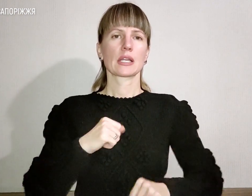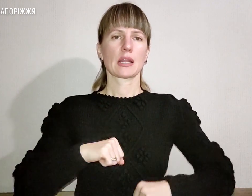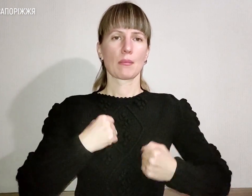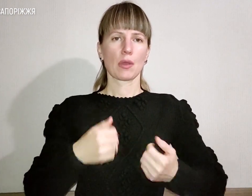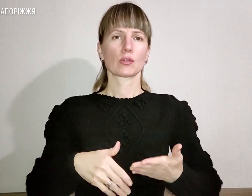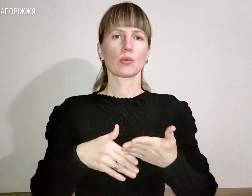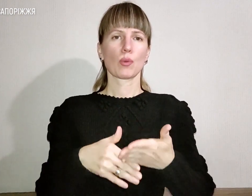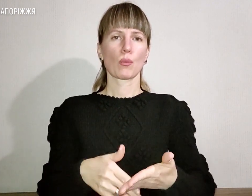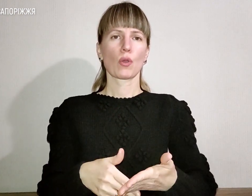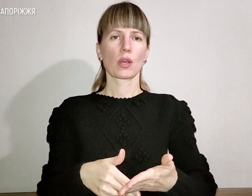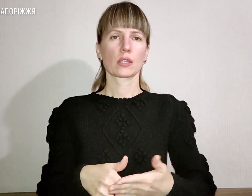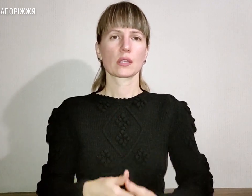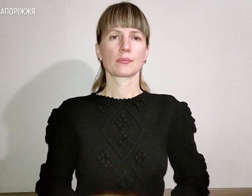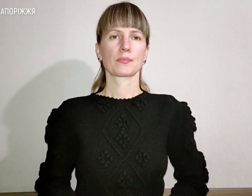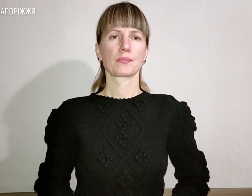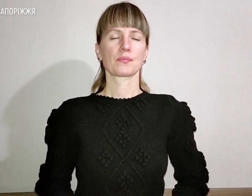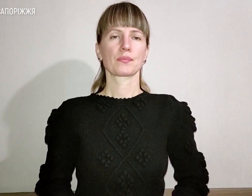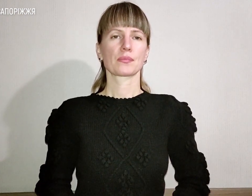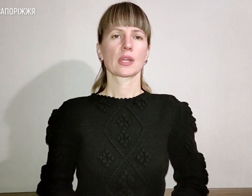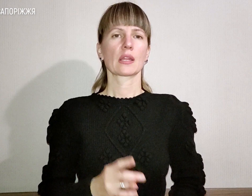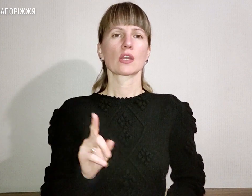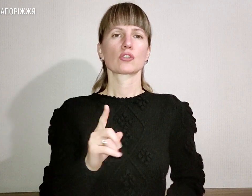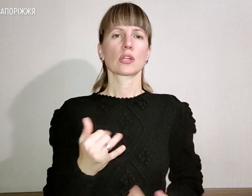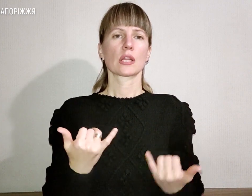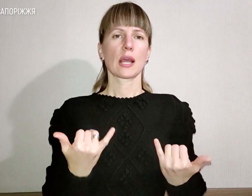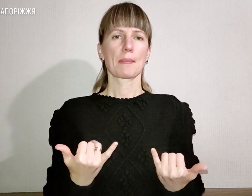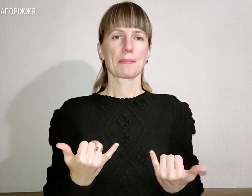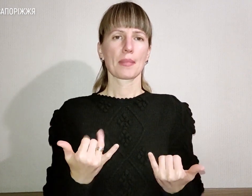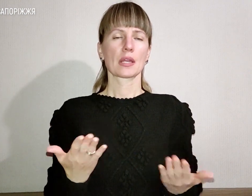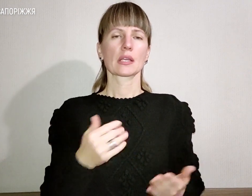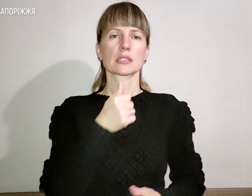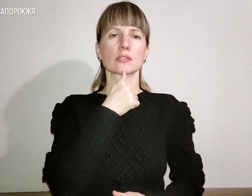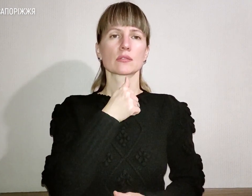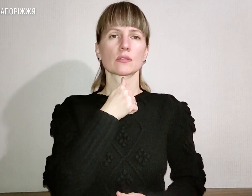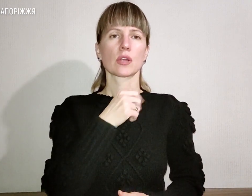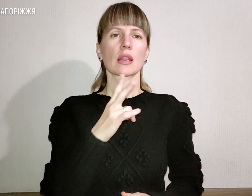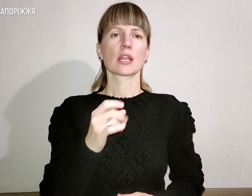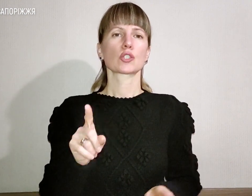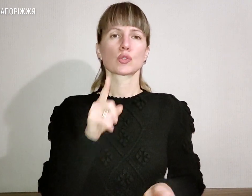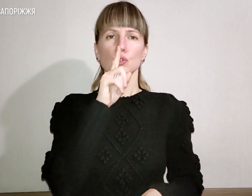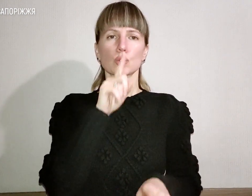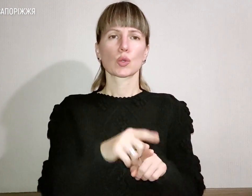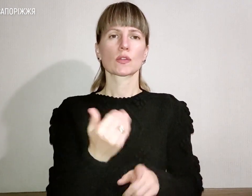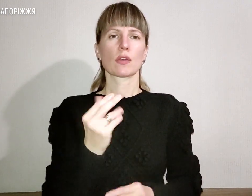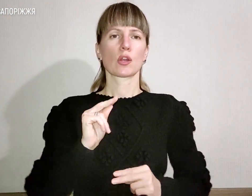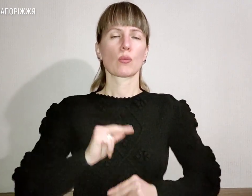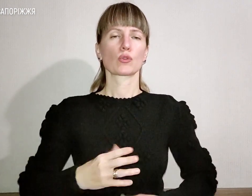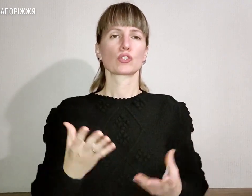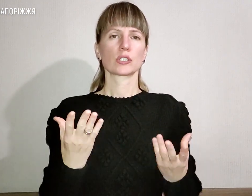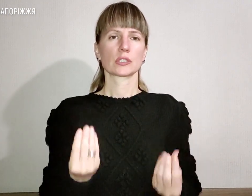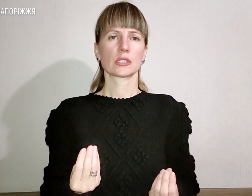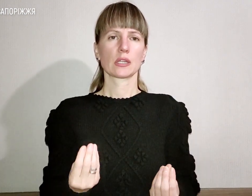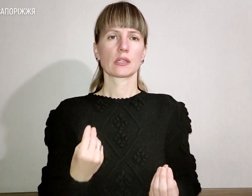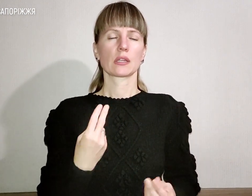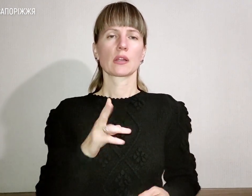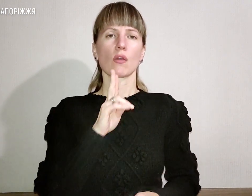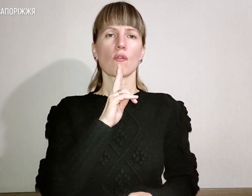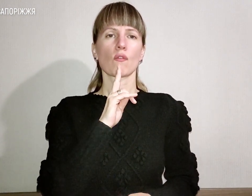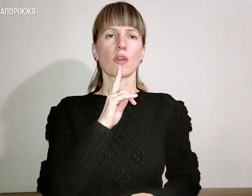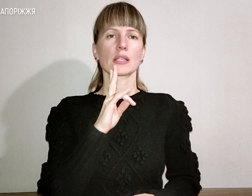допомагати. А на що тепер і, власне, яким чином, на що схож ваш робочий день? Я маю на увазі, наприклад, на основній роботі